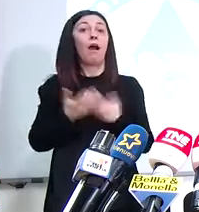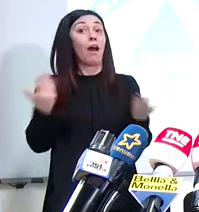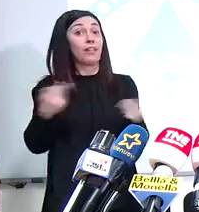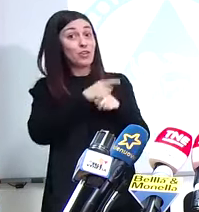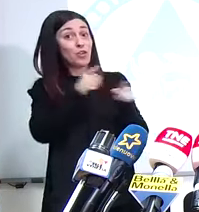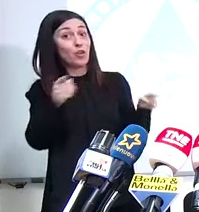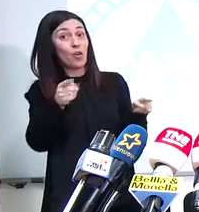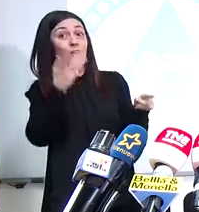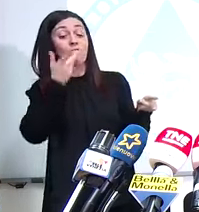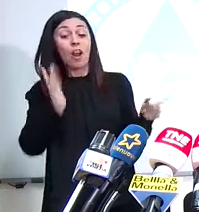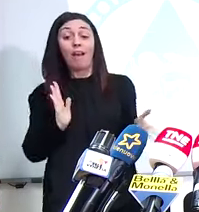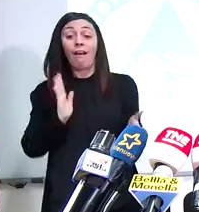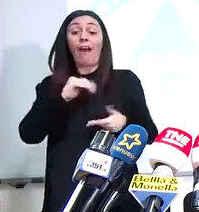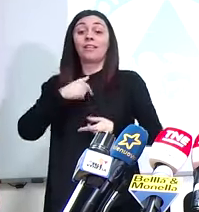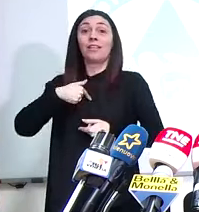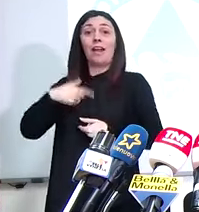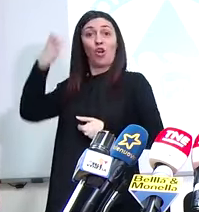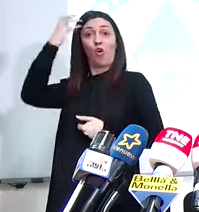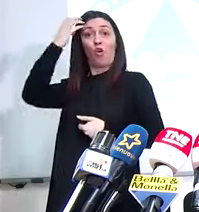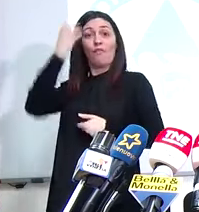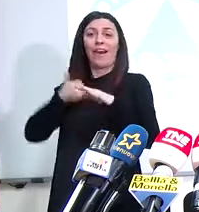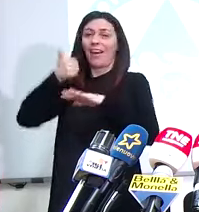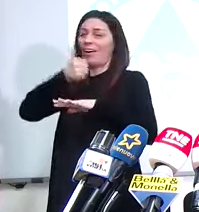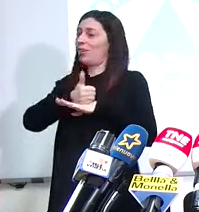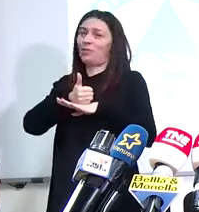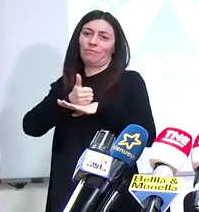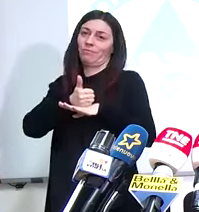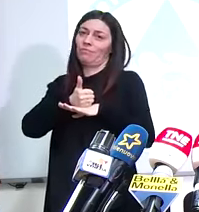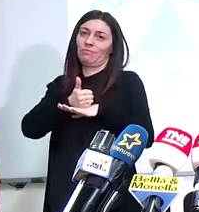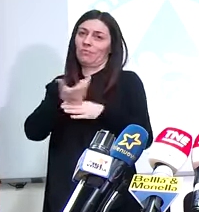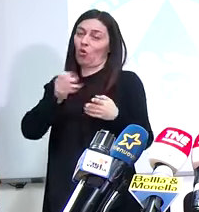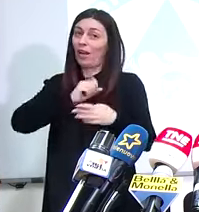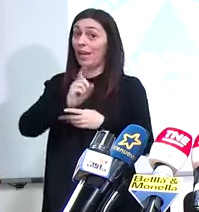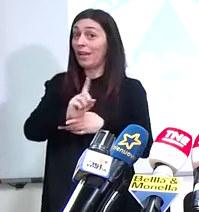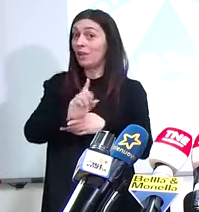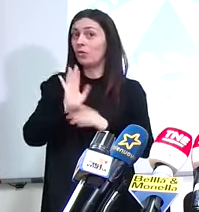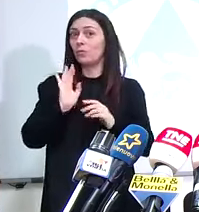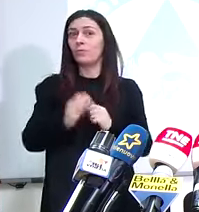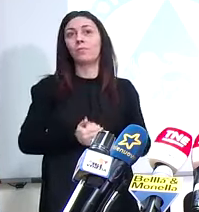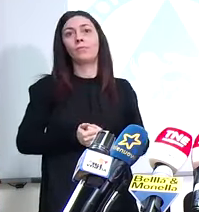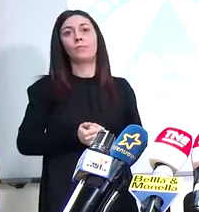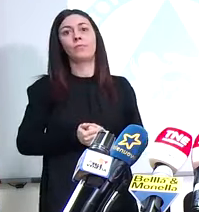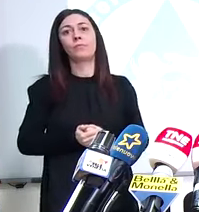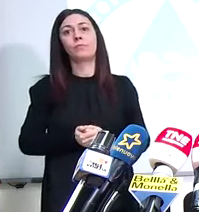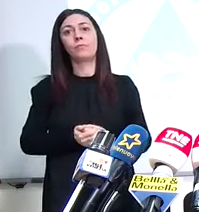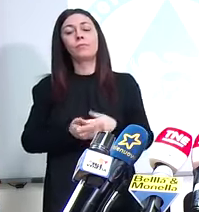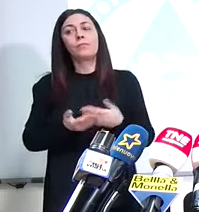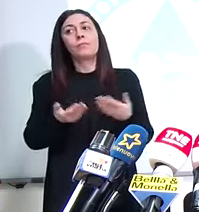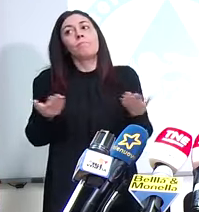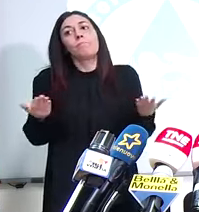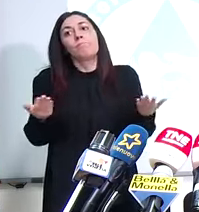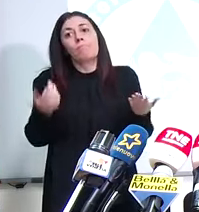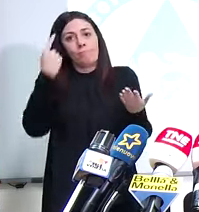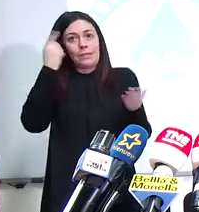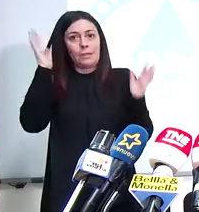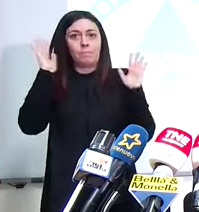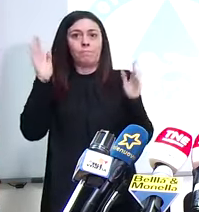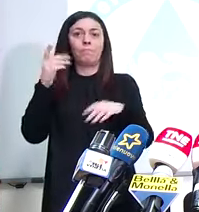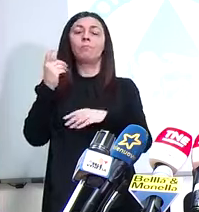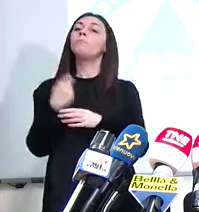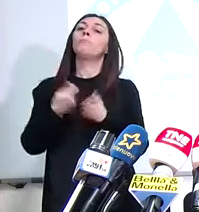coloro che governano questo processo però sai presidente draghi